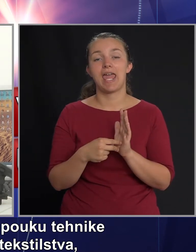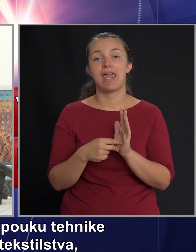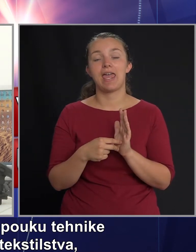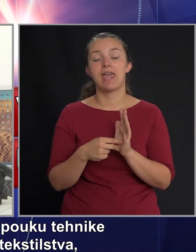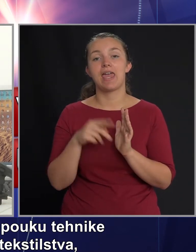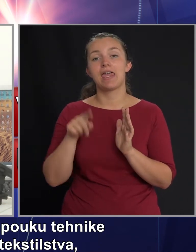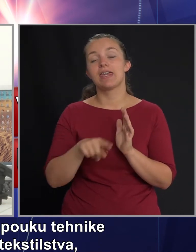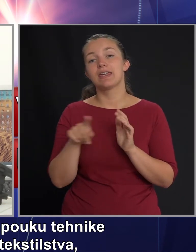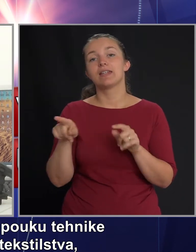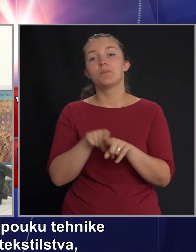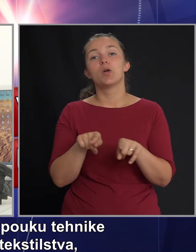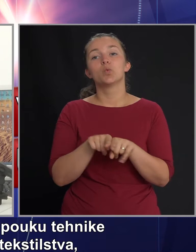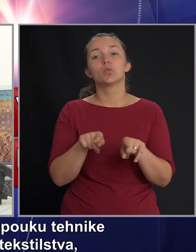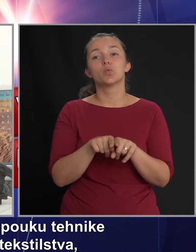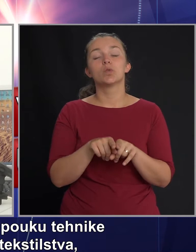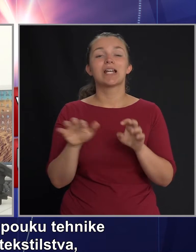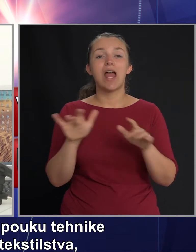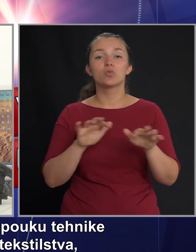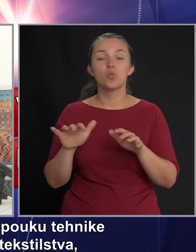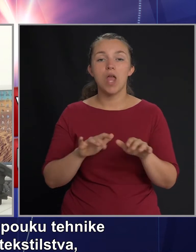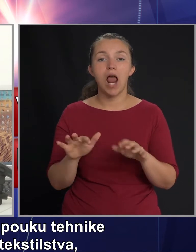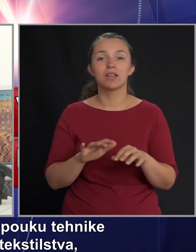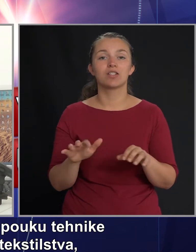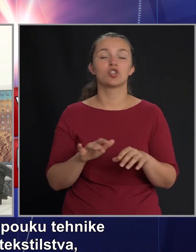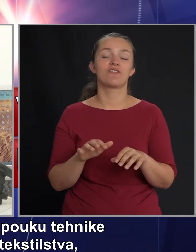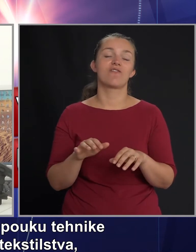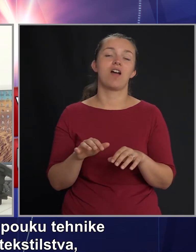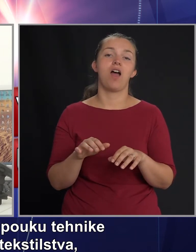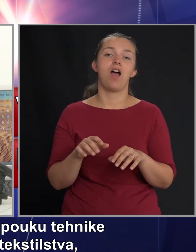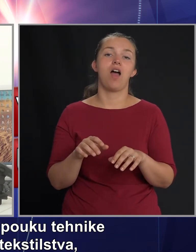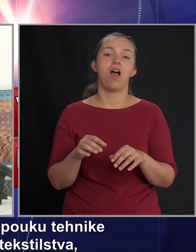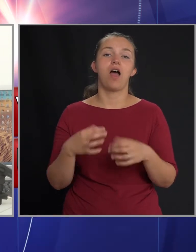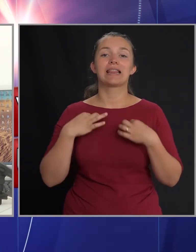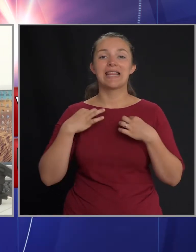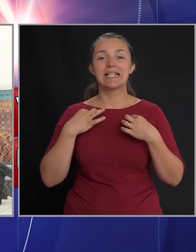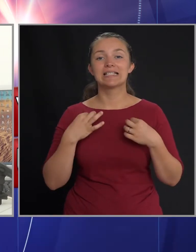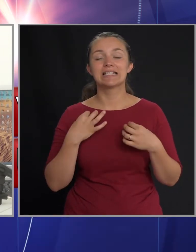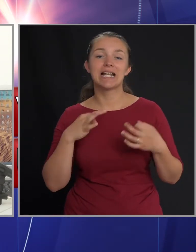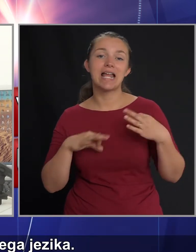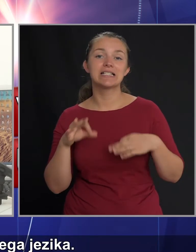tehnike in pa tudi računalništva, tekstilstva,